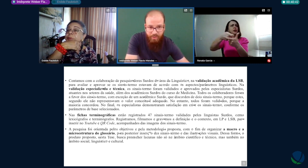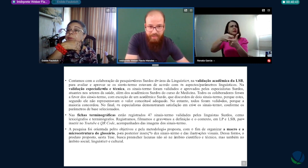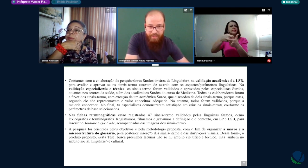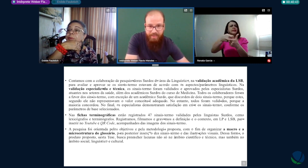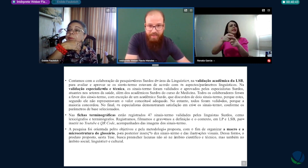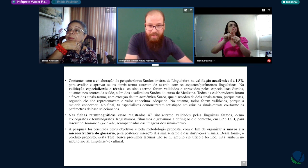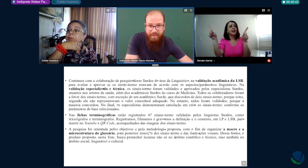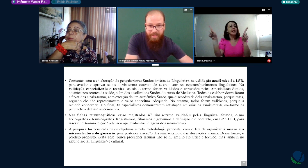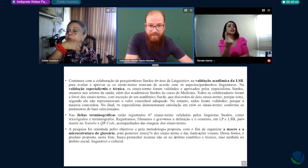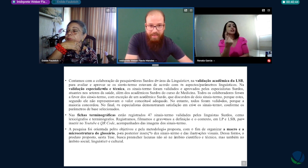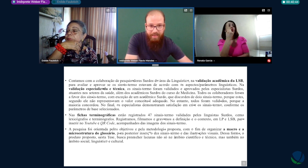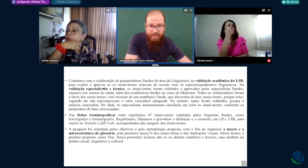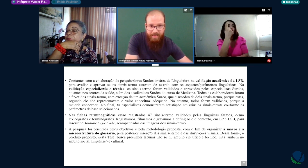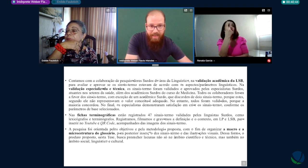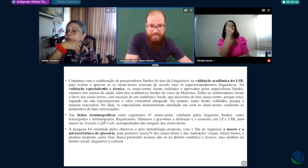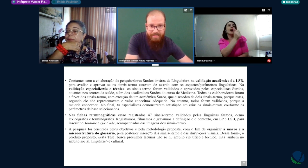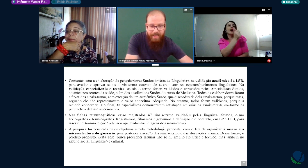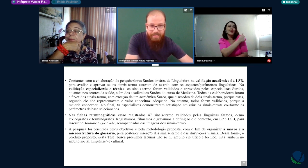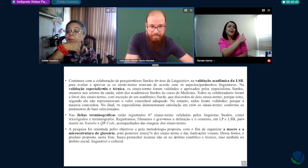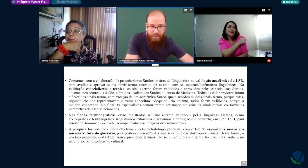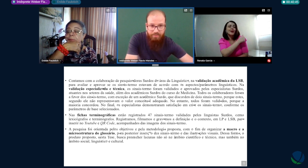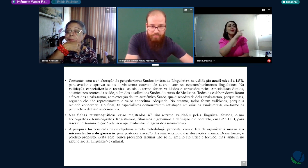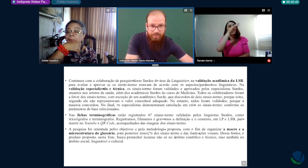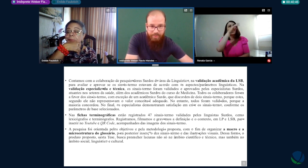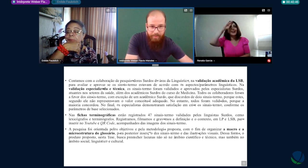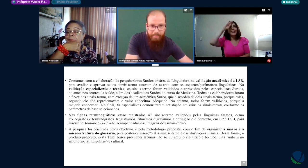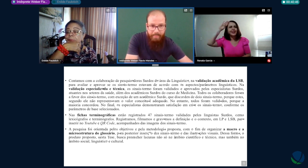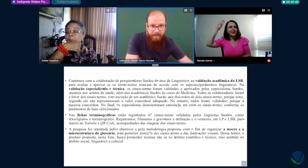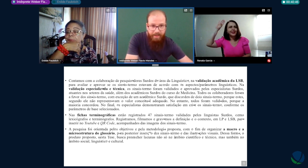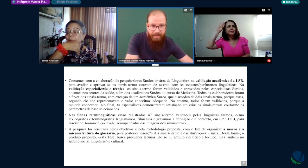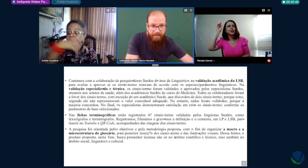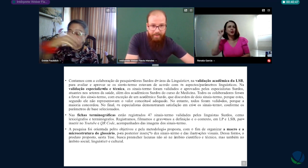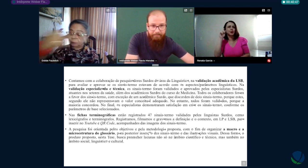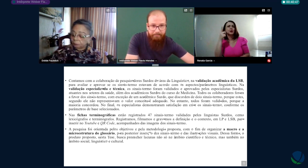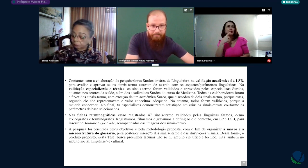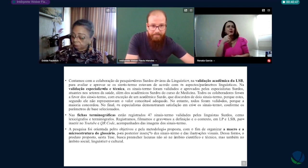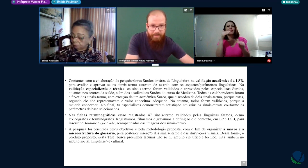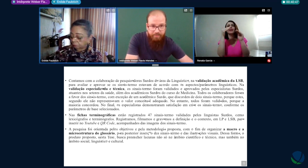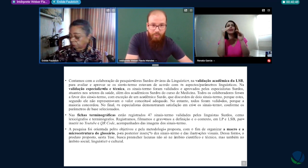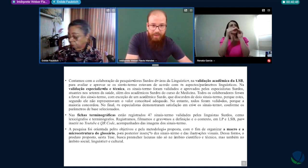essa troca e esse respaldo.